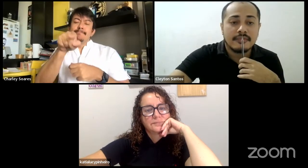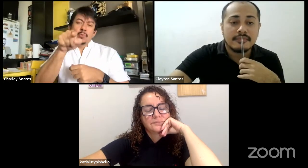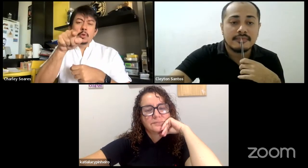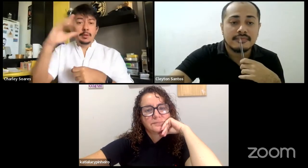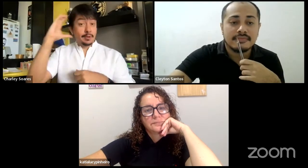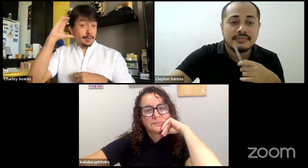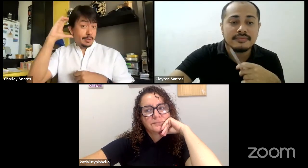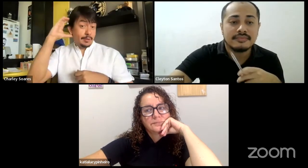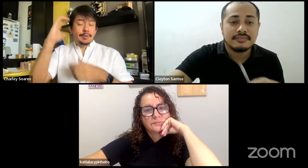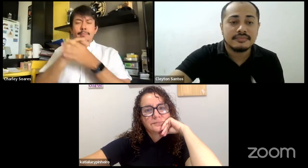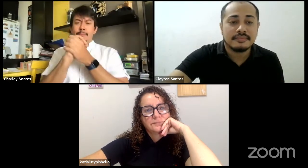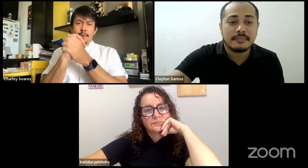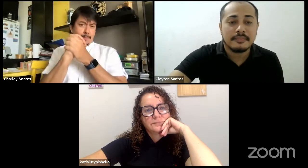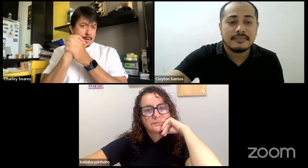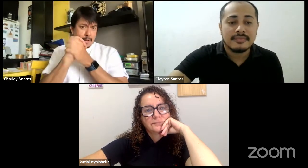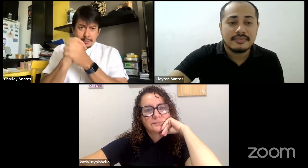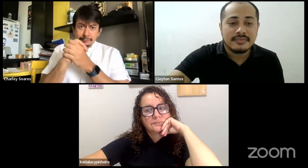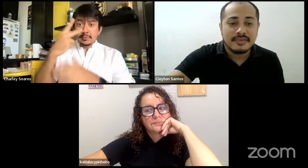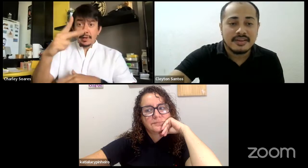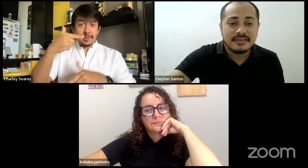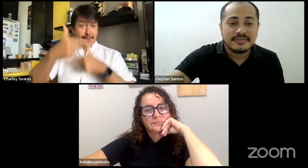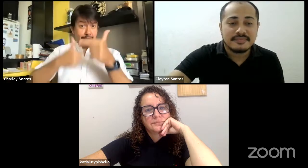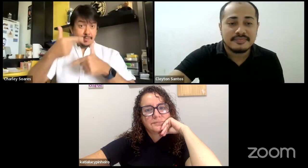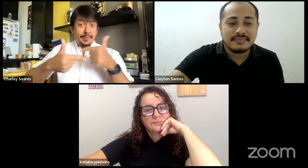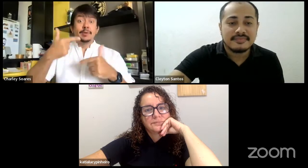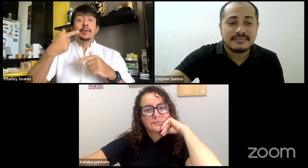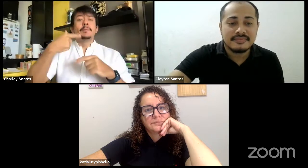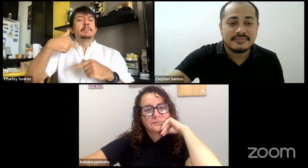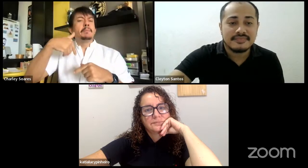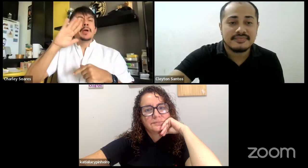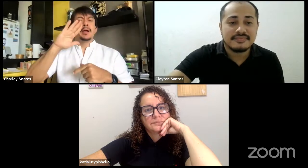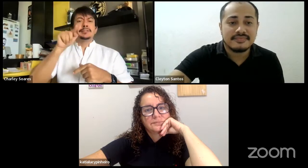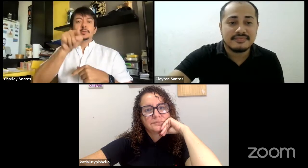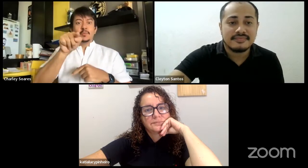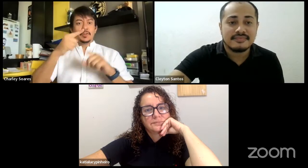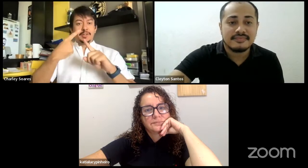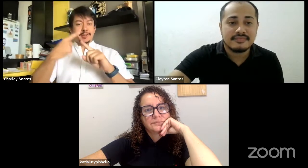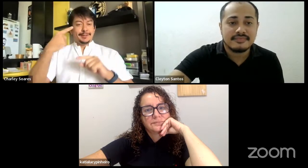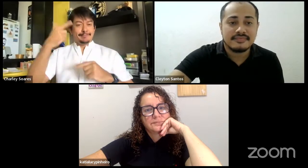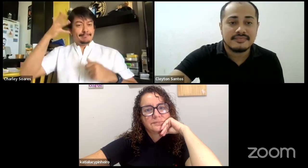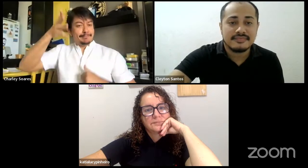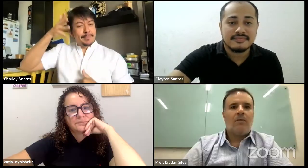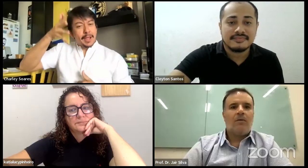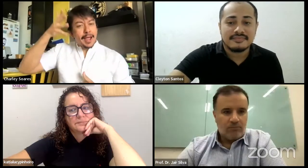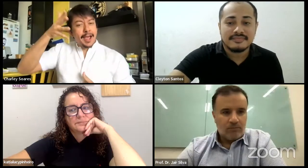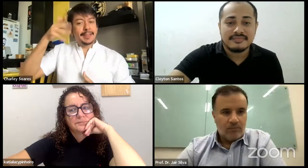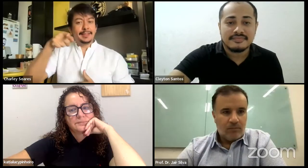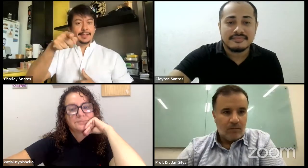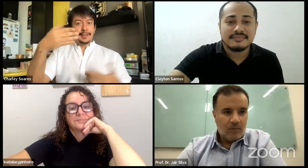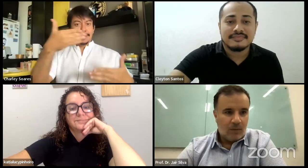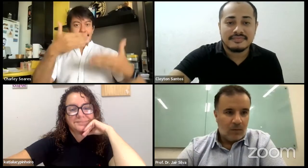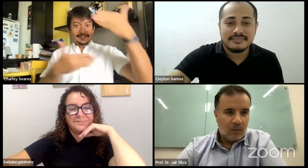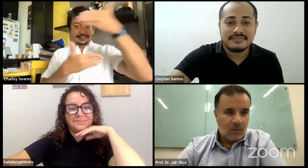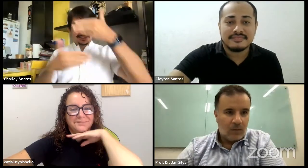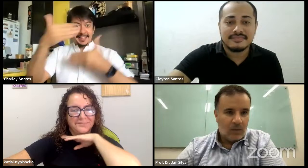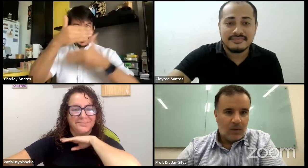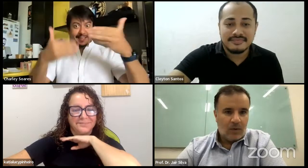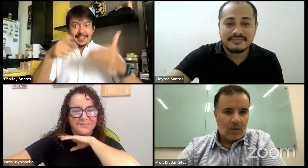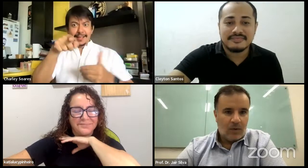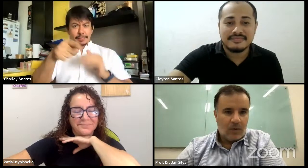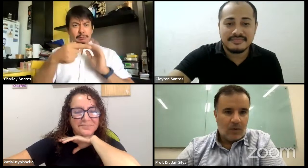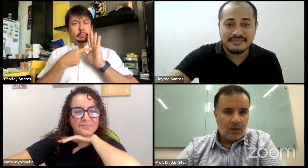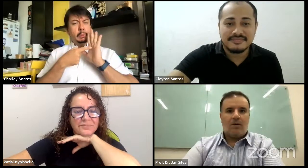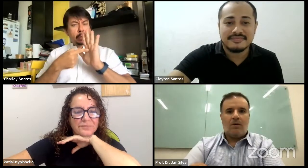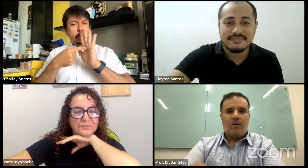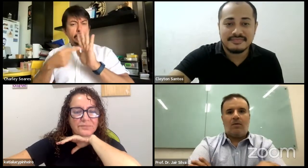O que eu gostaria de pontuar, primeiramente, Cleiton, é que eu gostaria de lhe cumprimentar pelo seu trabalho, né, também pela